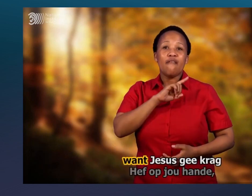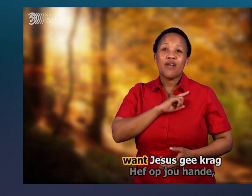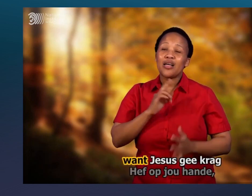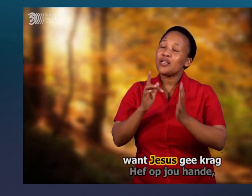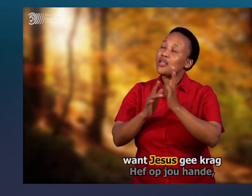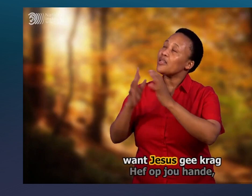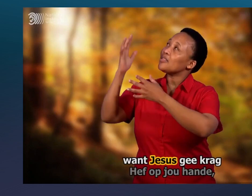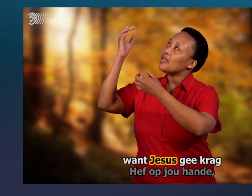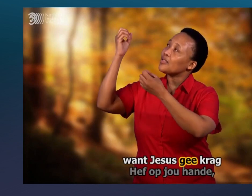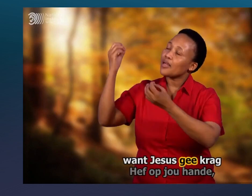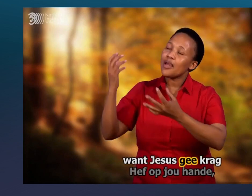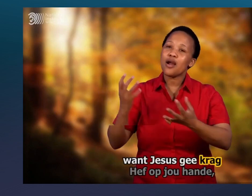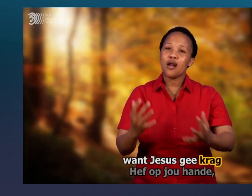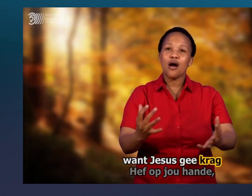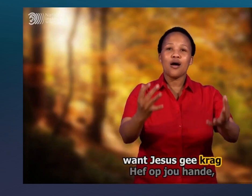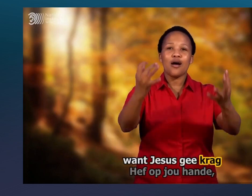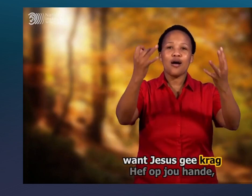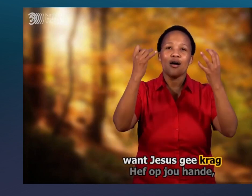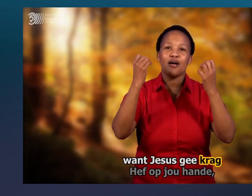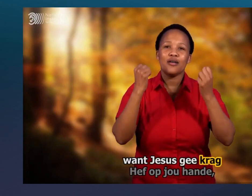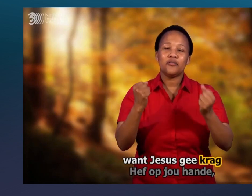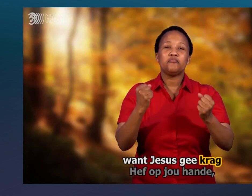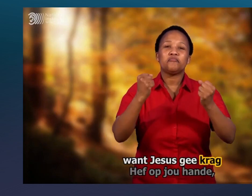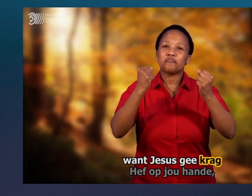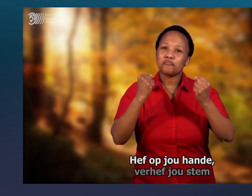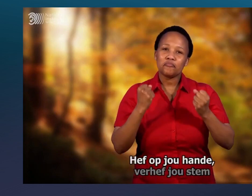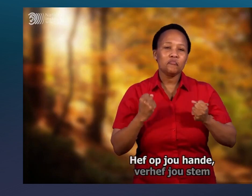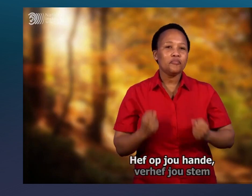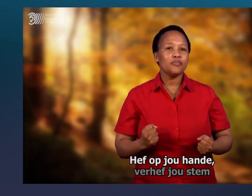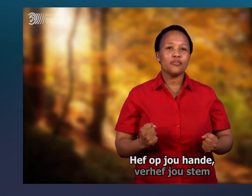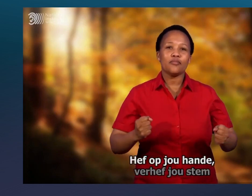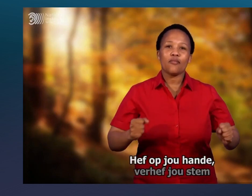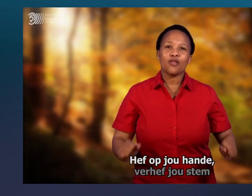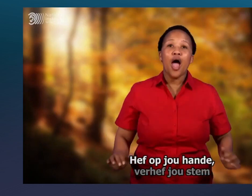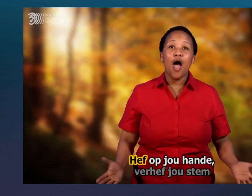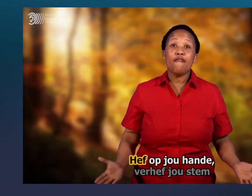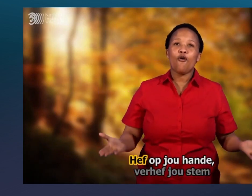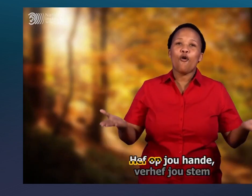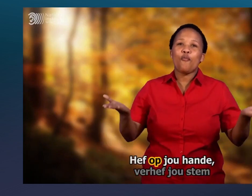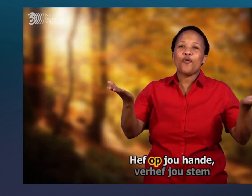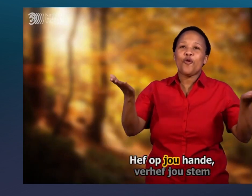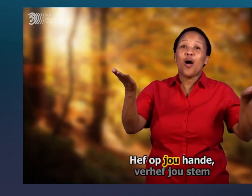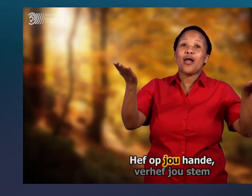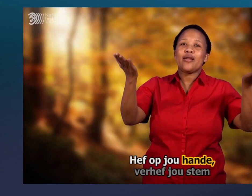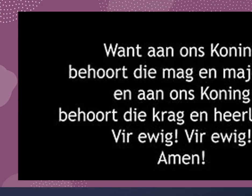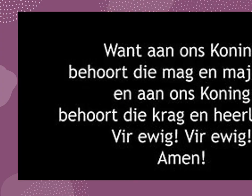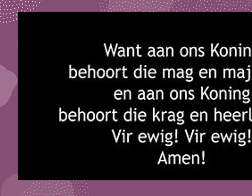want Jesus gee krag. Al die papas moet nou 'n bietjie opstaan so lank. Leg op jou hand.